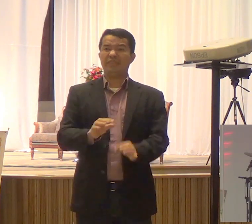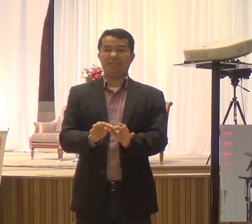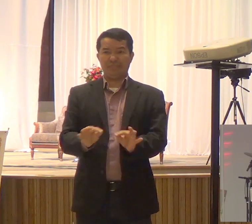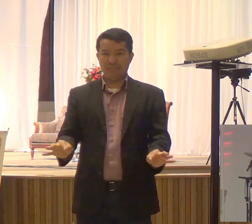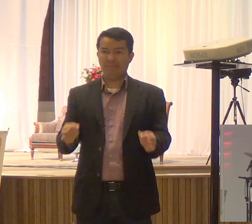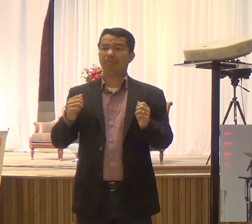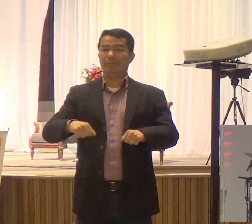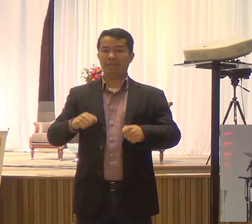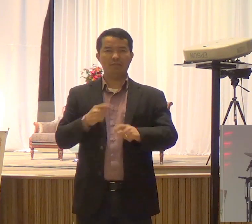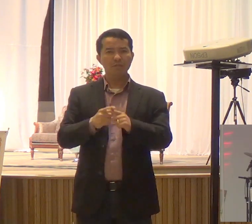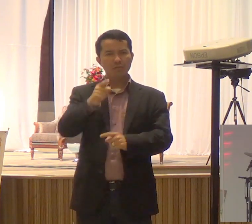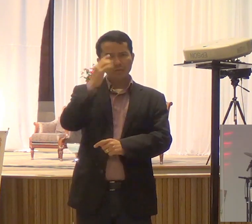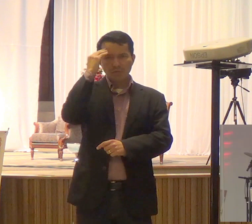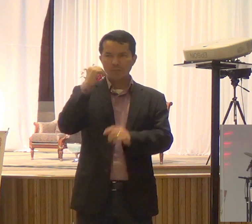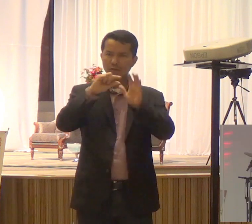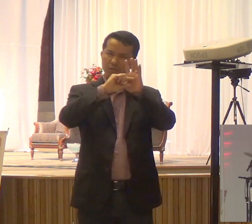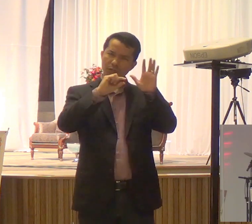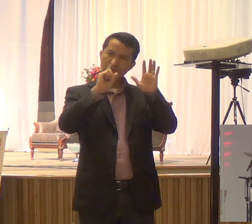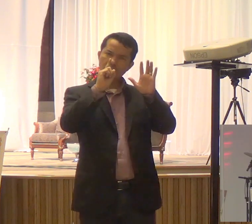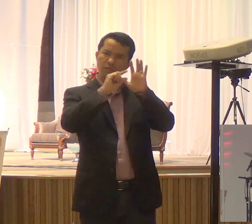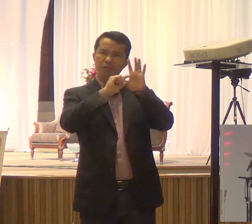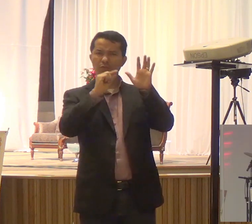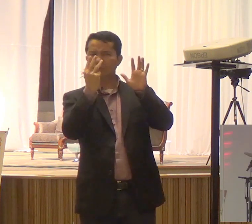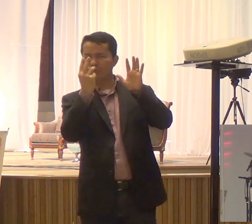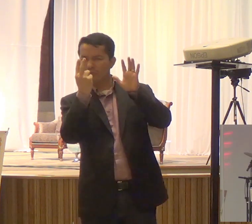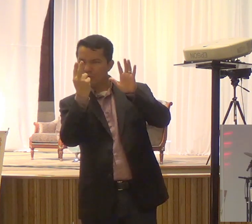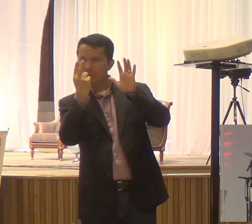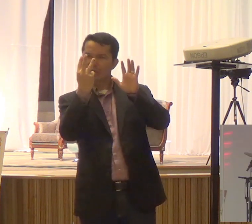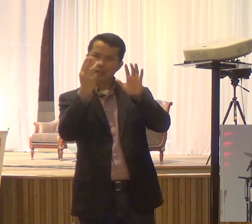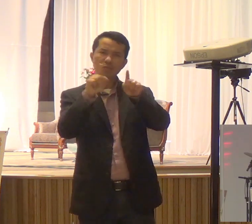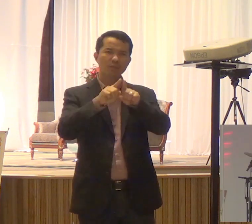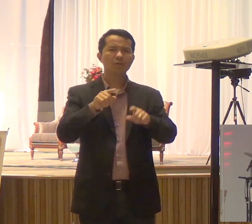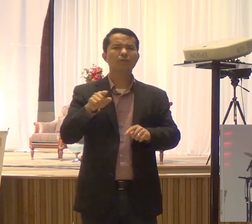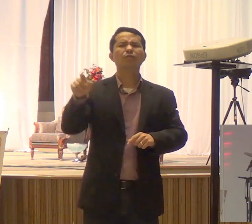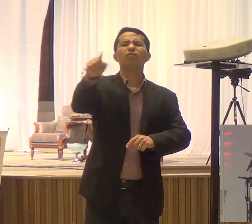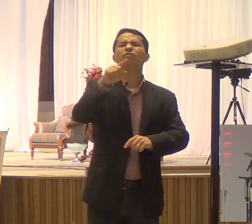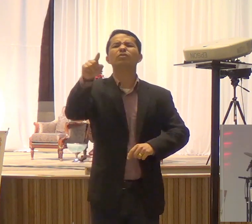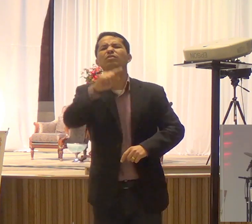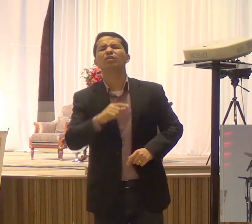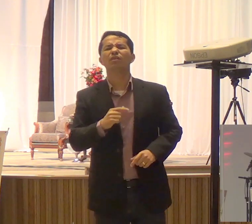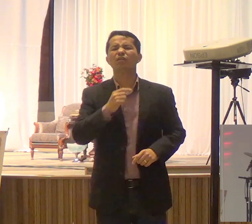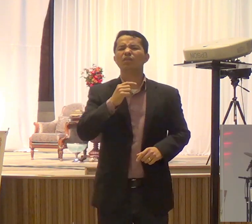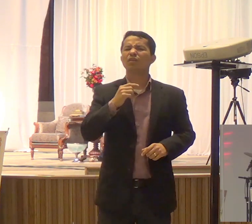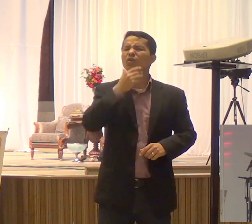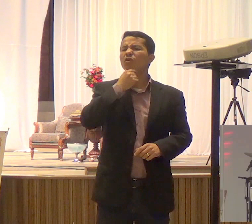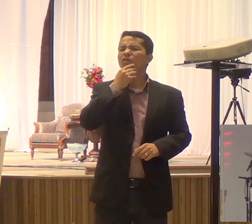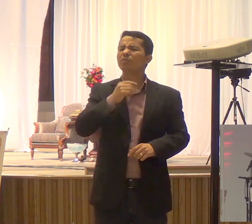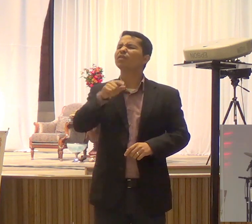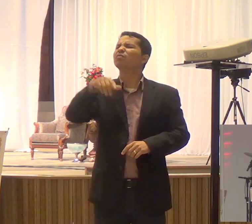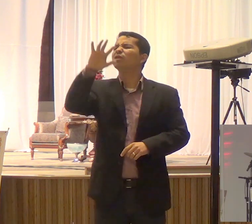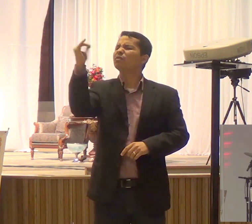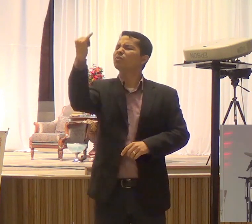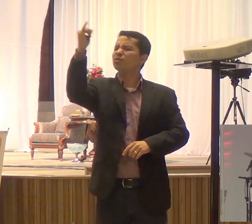Versículos 1, 2 e 3 vão dizer: e veio a mim a palavra do Senhor dizendo, filho do homem, que mais é a árvore da videira